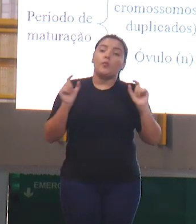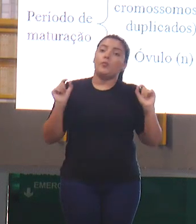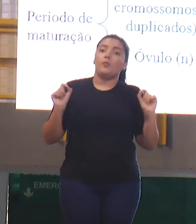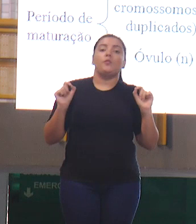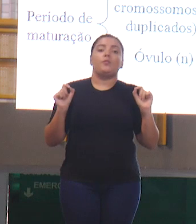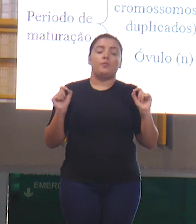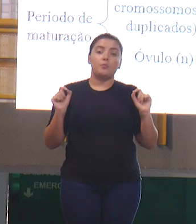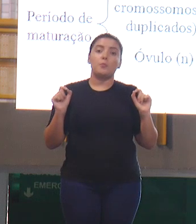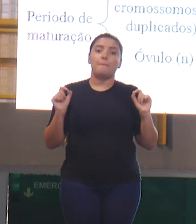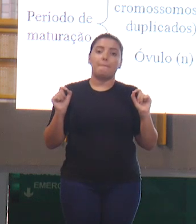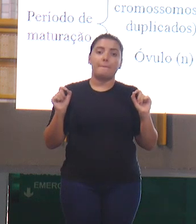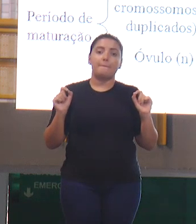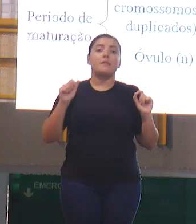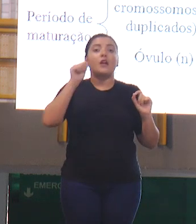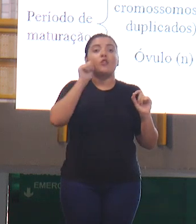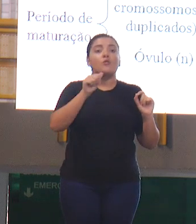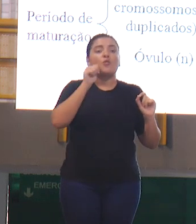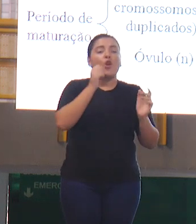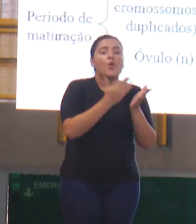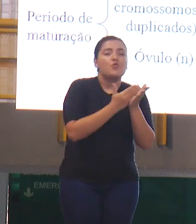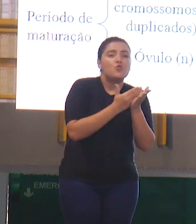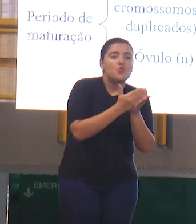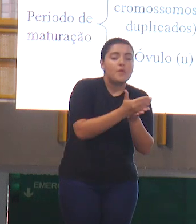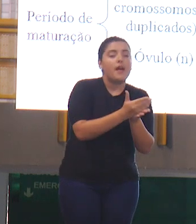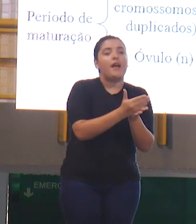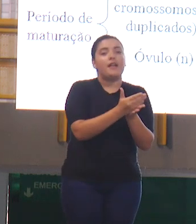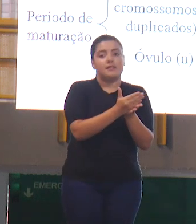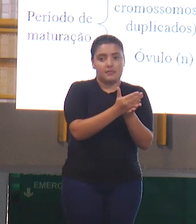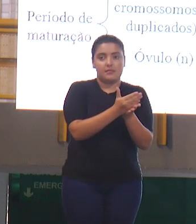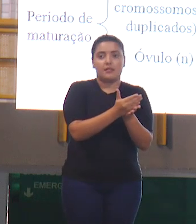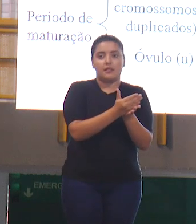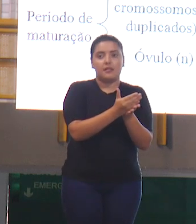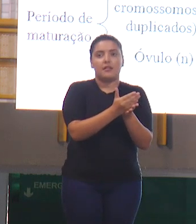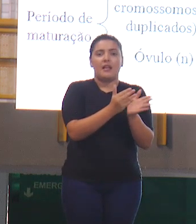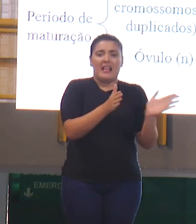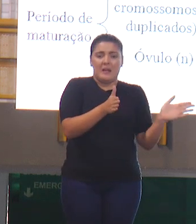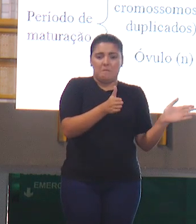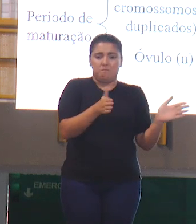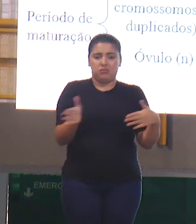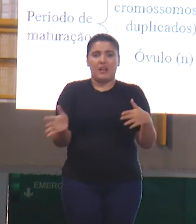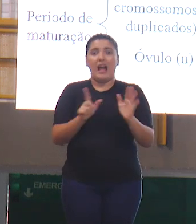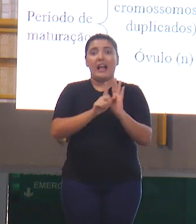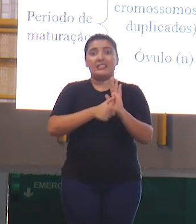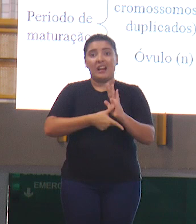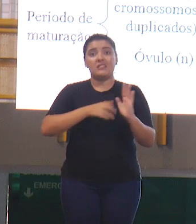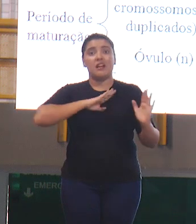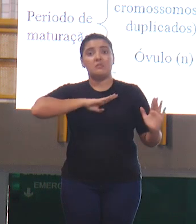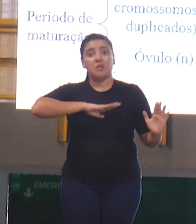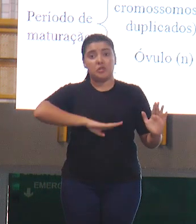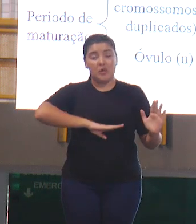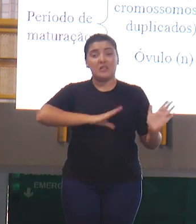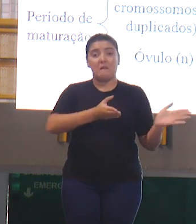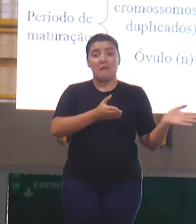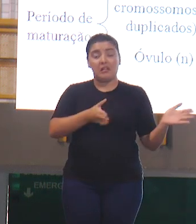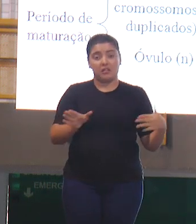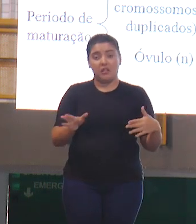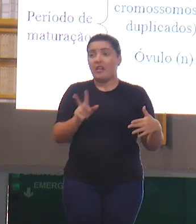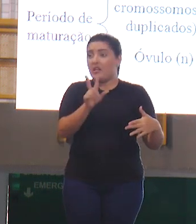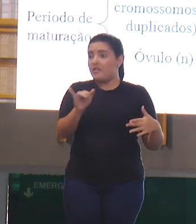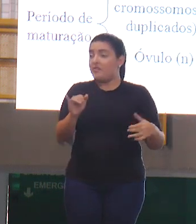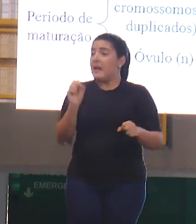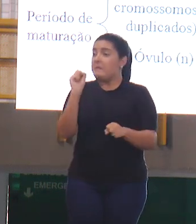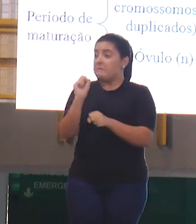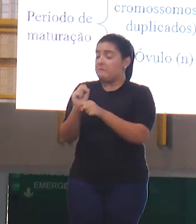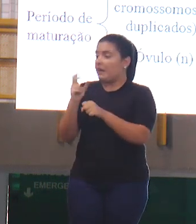sempre a mulher que começou a puberdade tardiamente vai indicar também que ela vai